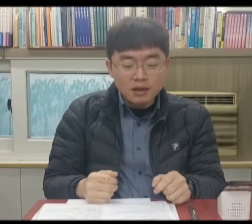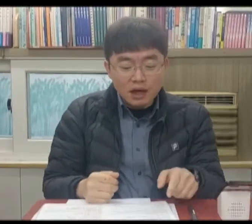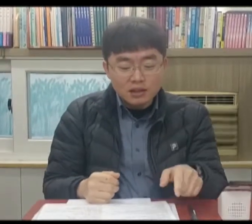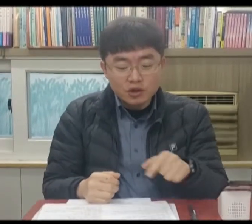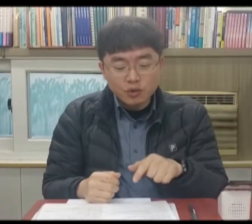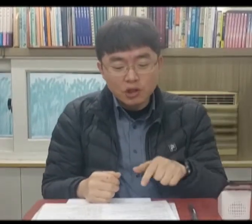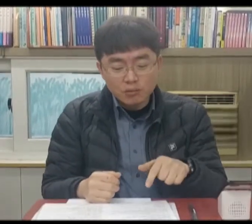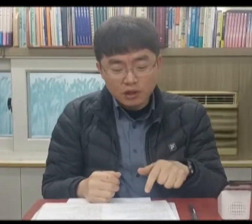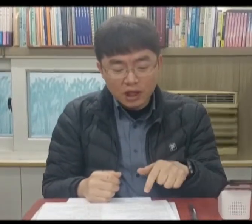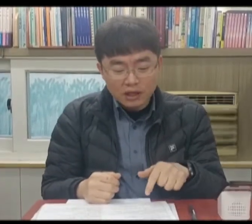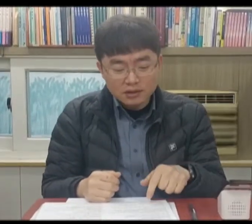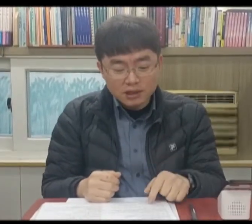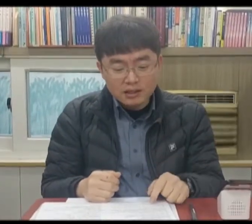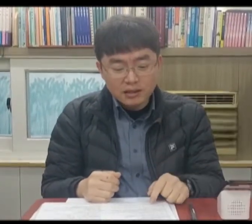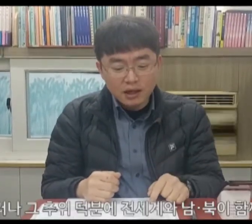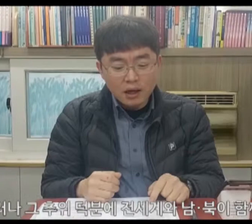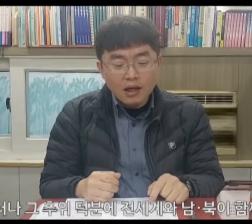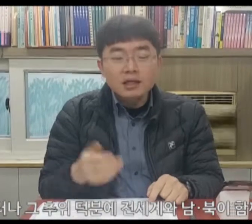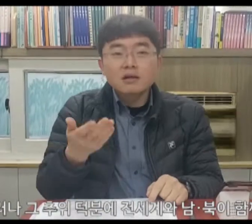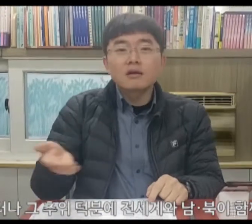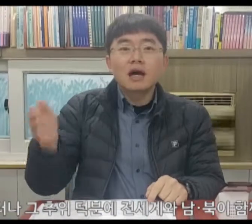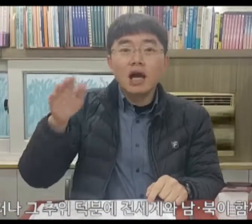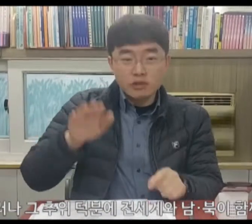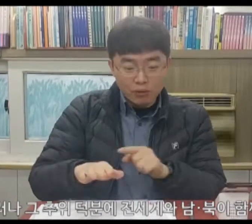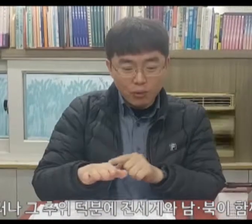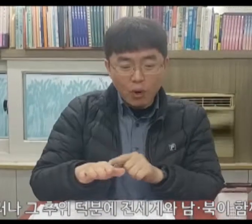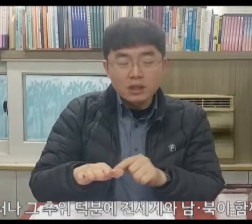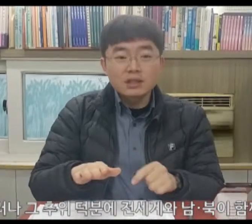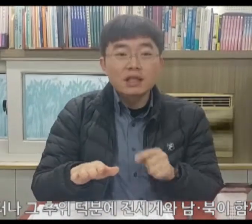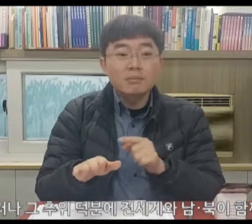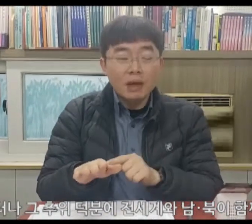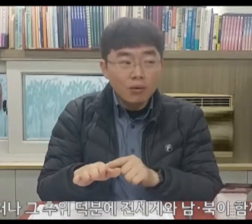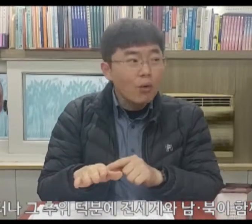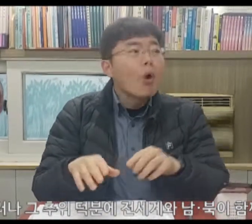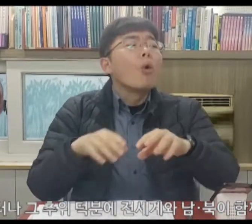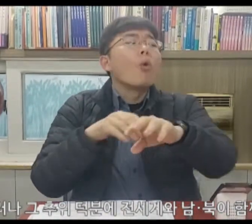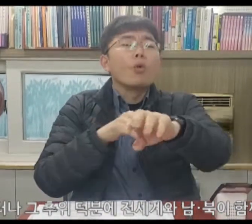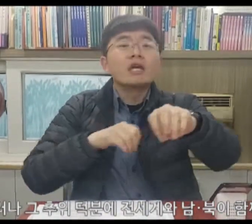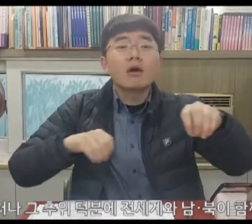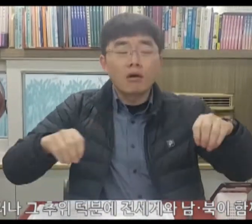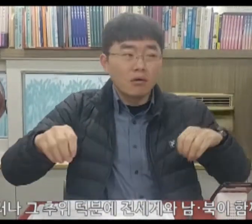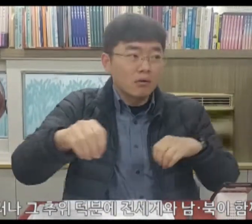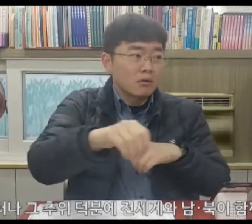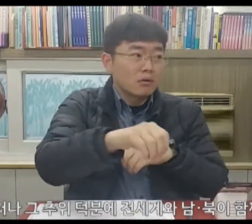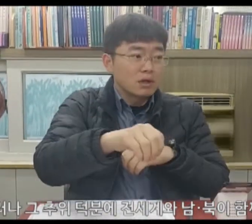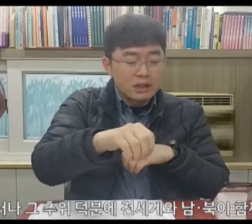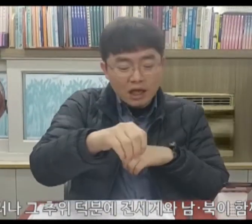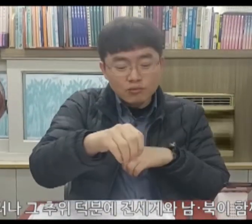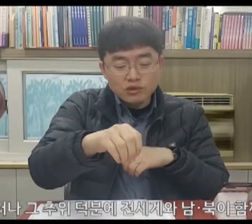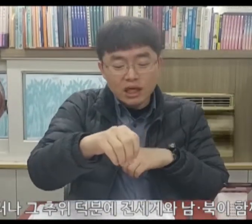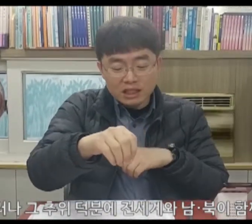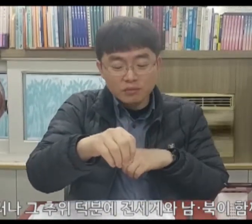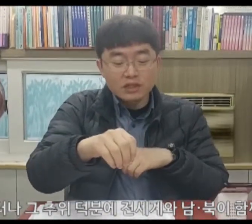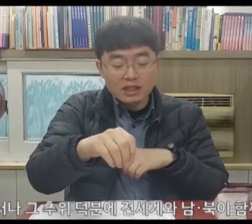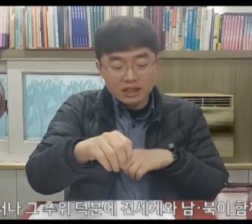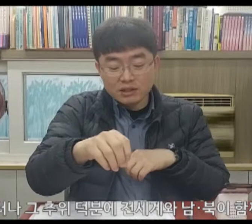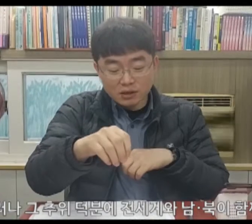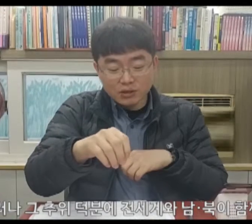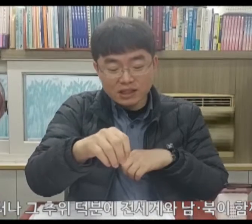그러나 그 추위 덕분에 했을 때 그러나 해도 되고, 근데 이걸 빼고 오히려 그 다음 문장이 지금